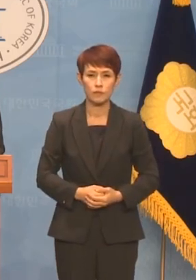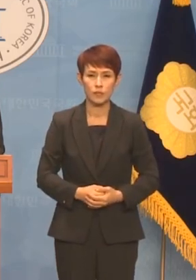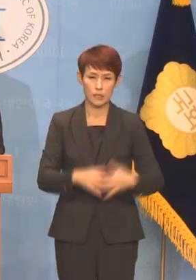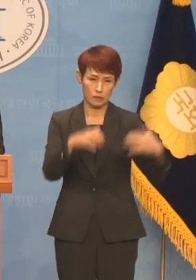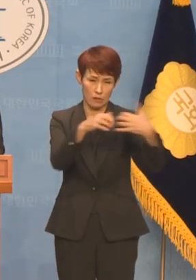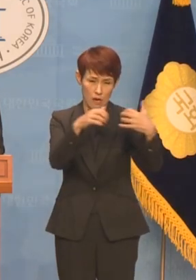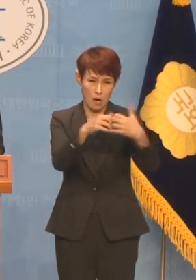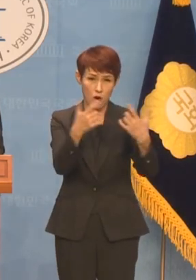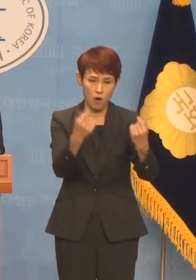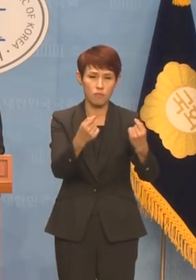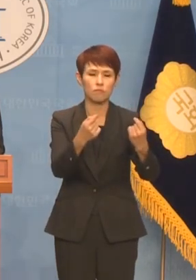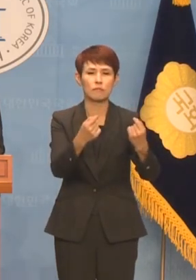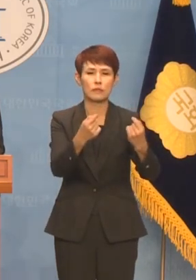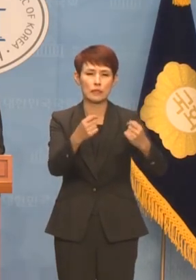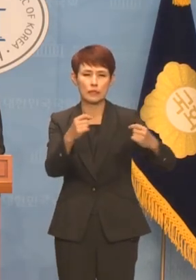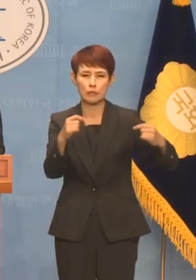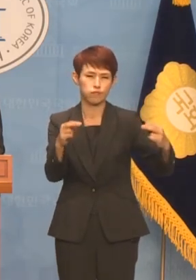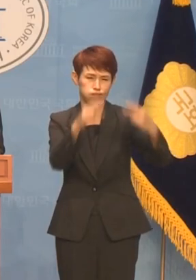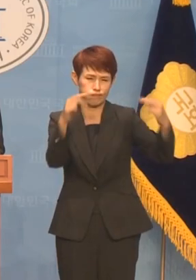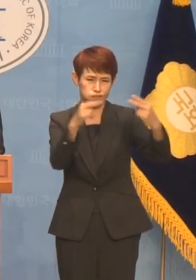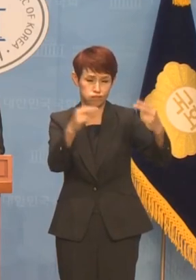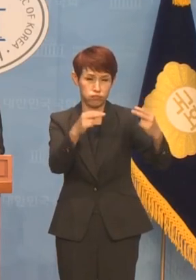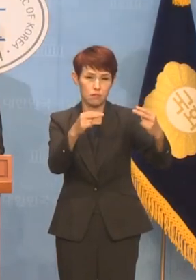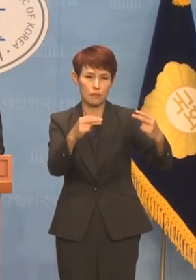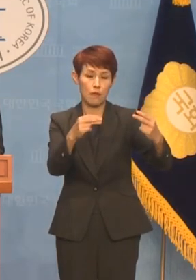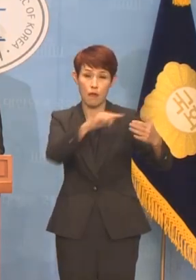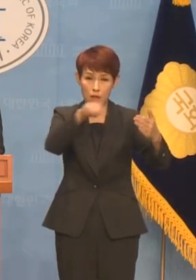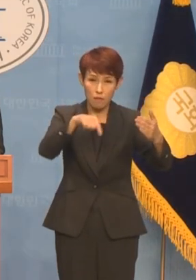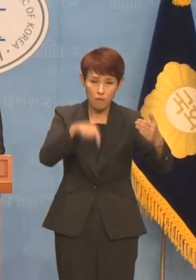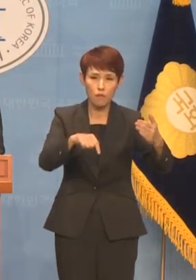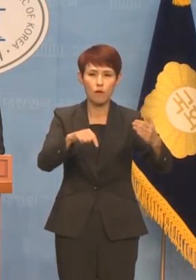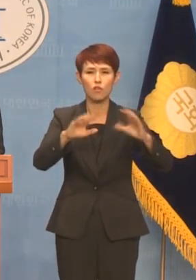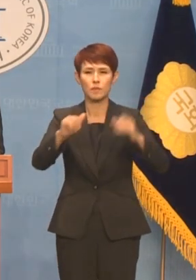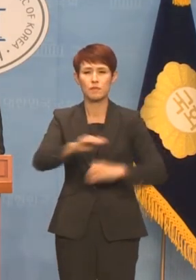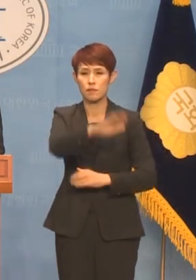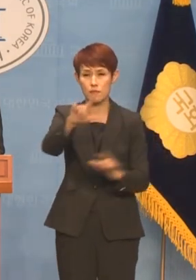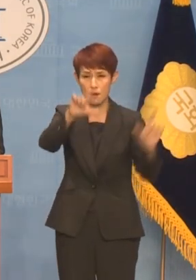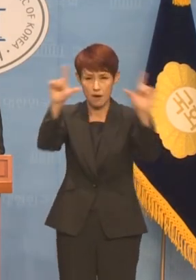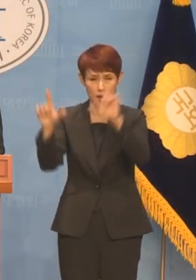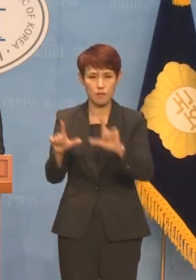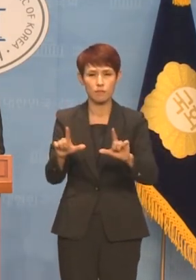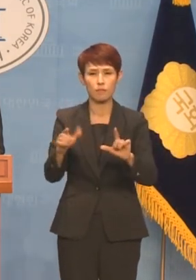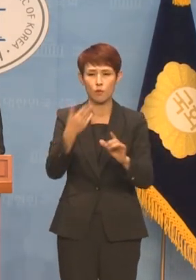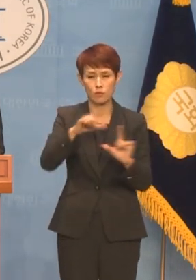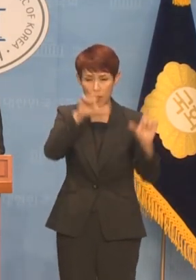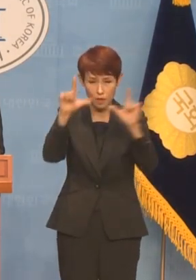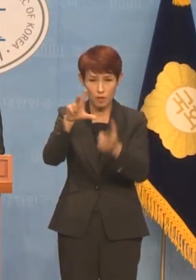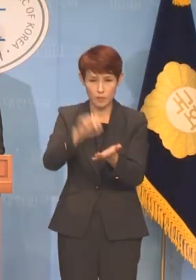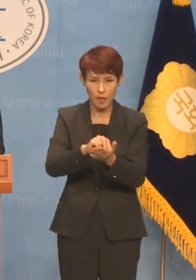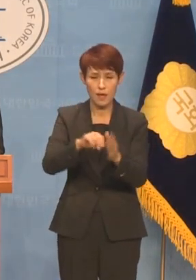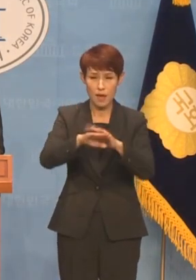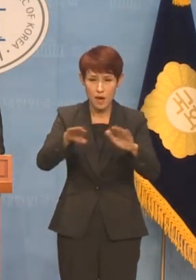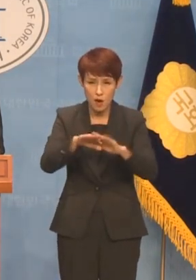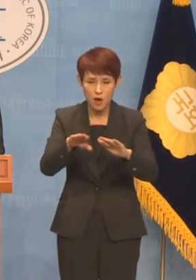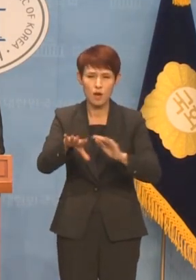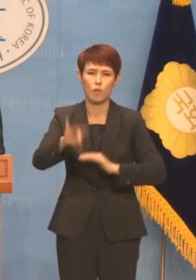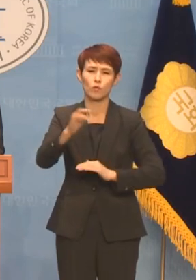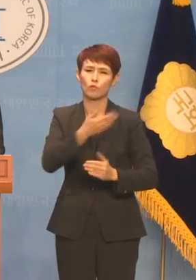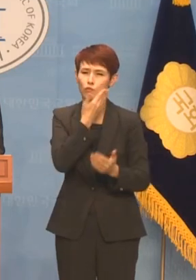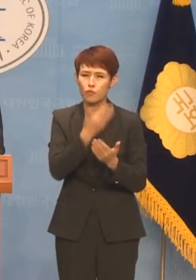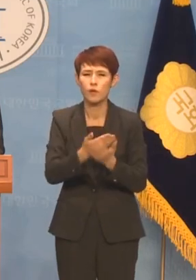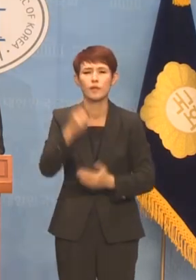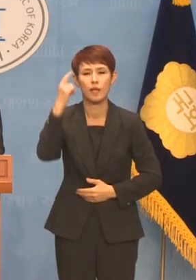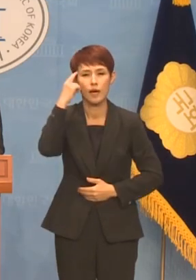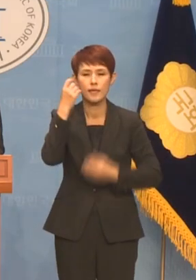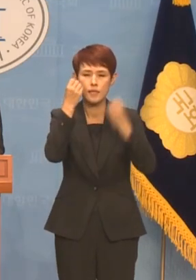전쟁 같은 대결 정치 속에서도 국민의 삶이 맞닿은 민생과 미래 의제들만큼은 반드시 먼저 해결해야 한다는